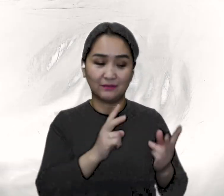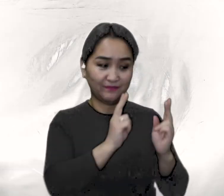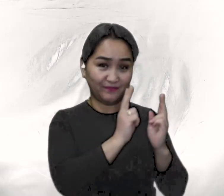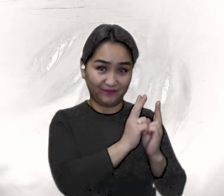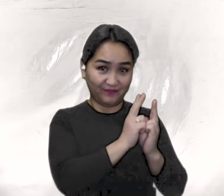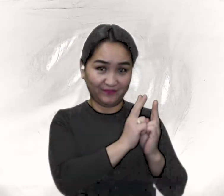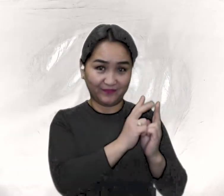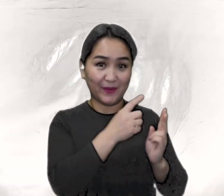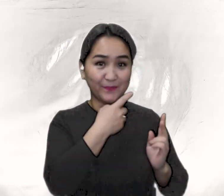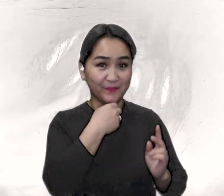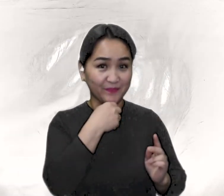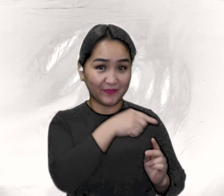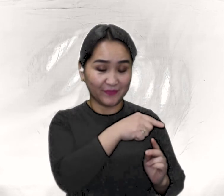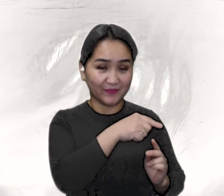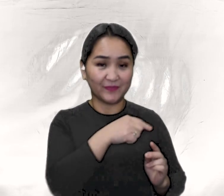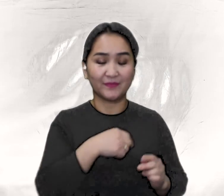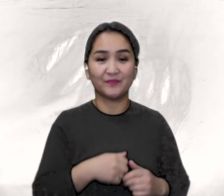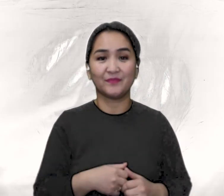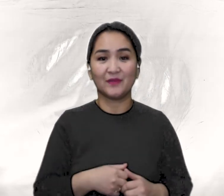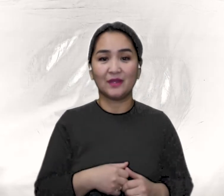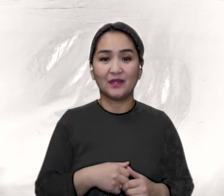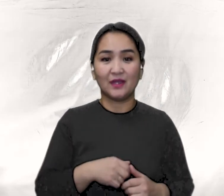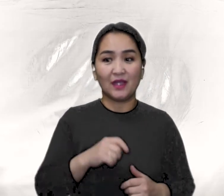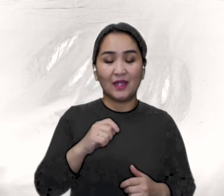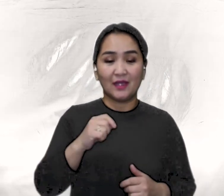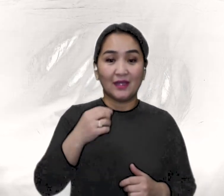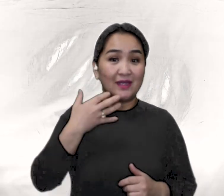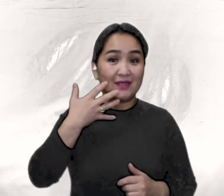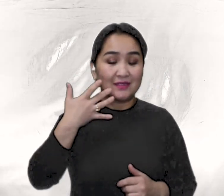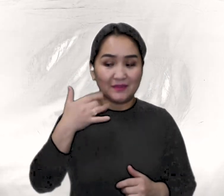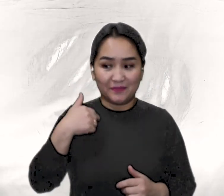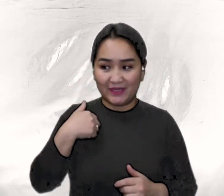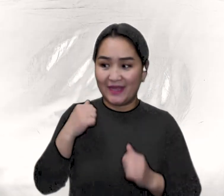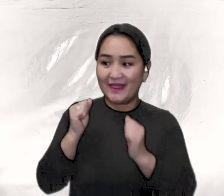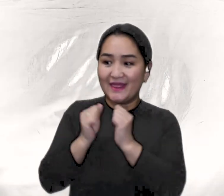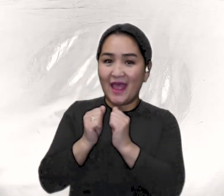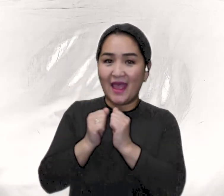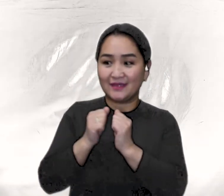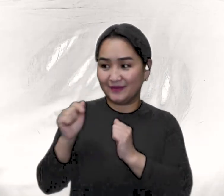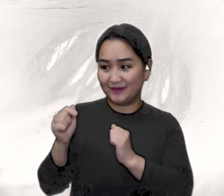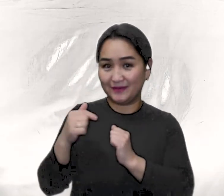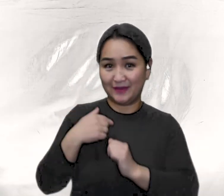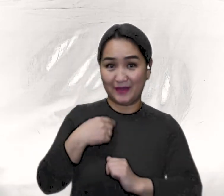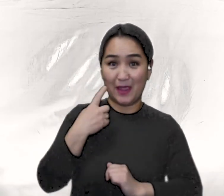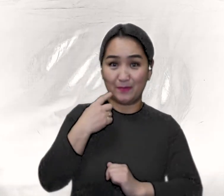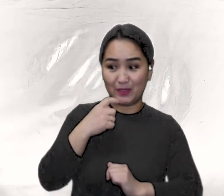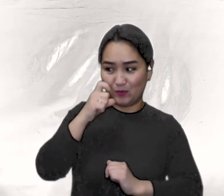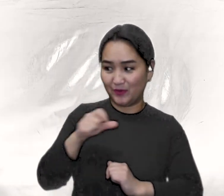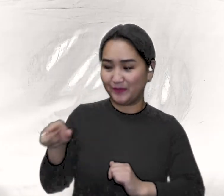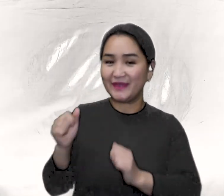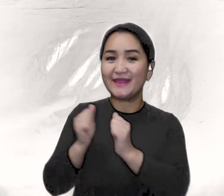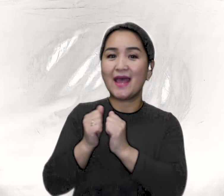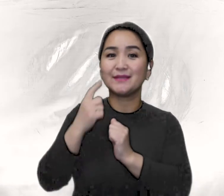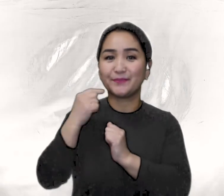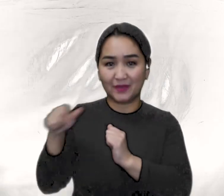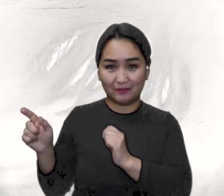одоо хизээч одоо энэ миний найз охин гэж хүнд бити танилцууллаарэ. Тиймгүй тохиолдол одоо л ер нь бол зөндөө